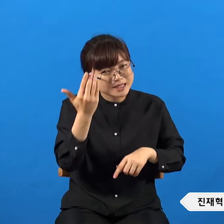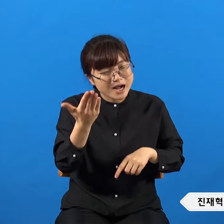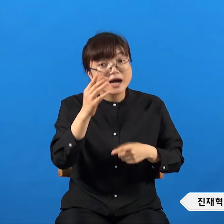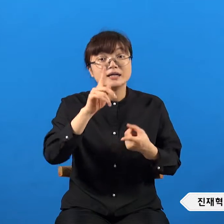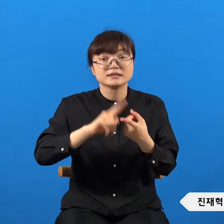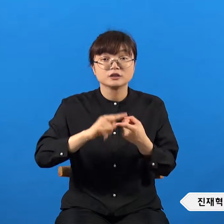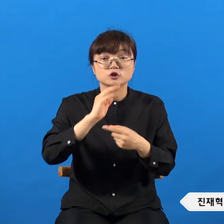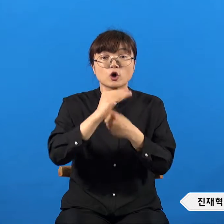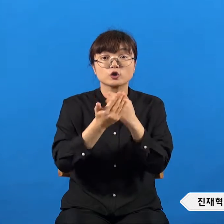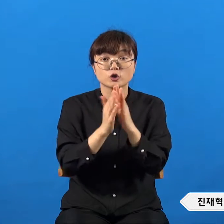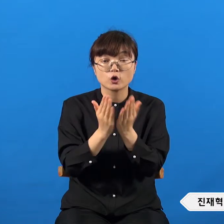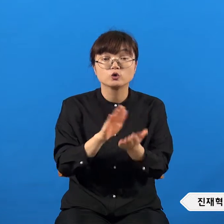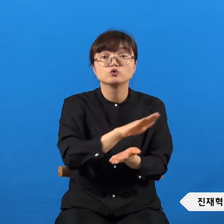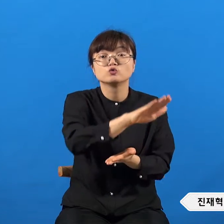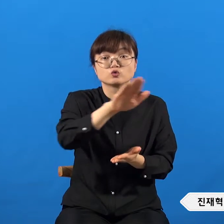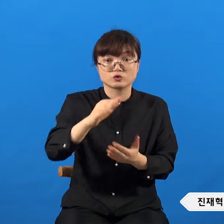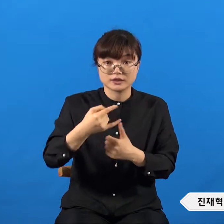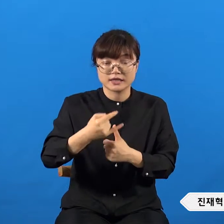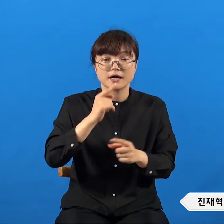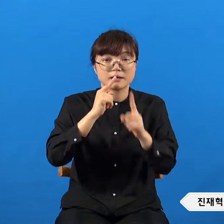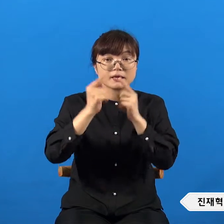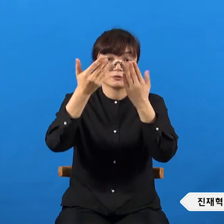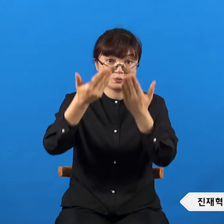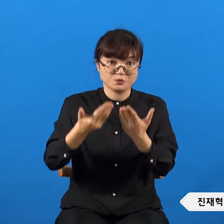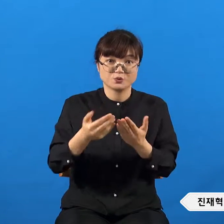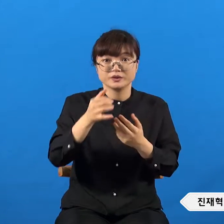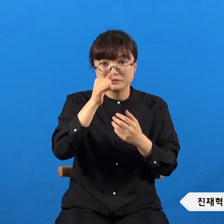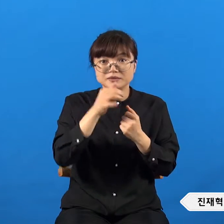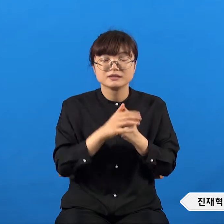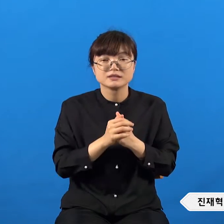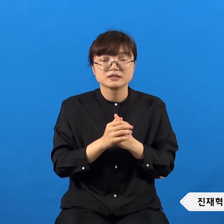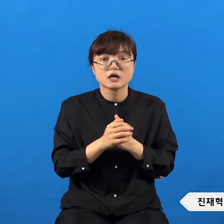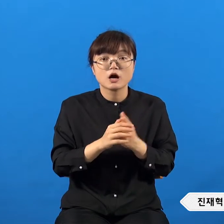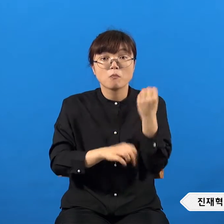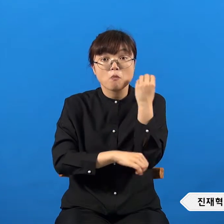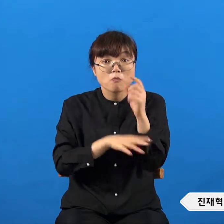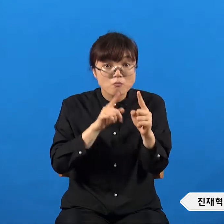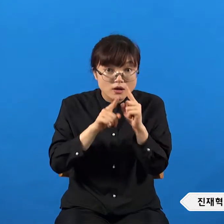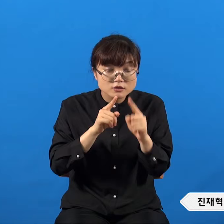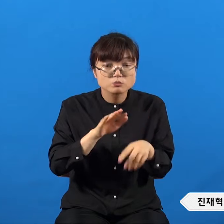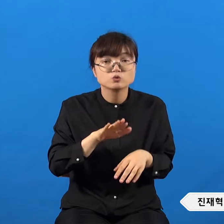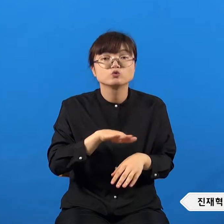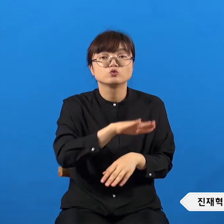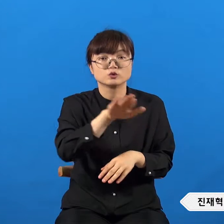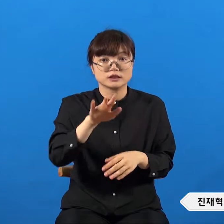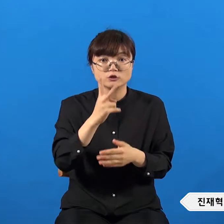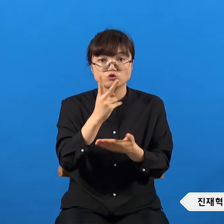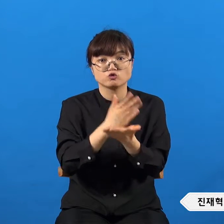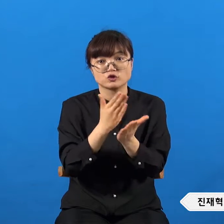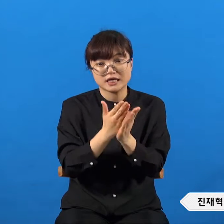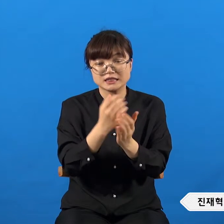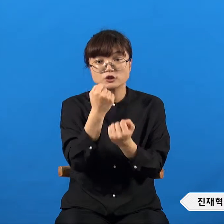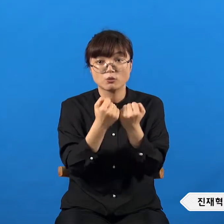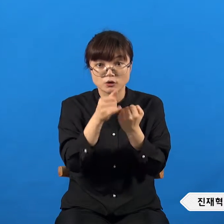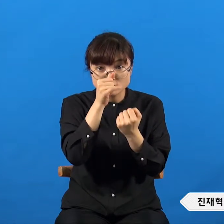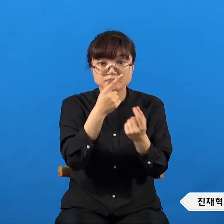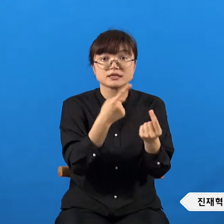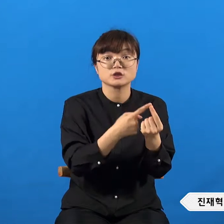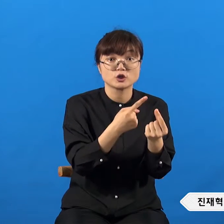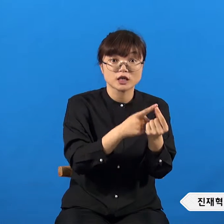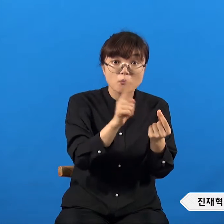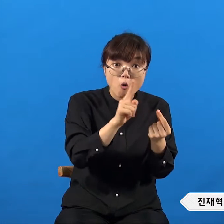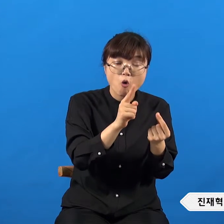것인가 성경은 우리에게 말씀하고 있습니다. 본문은 우리에게 두 가지를 말씀합니다.